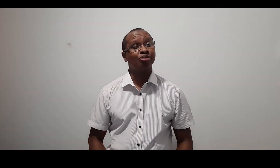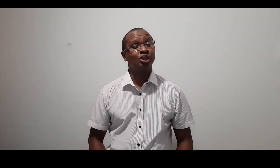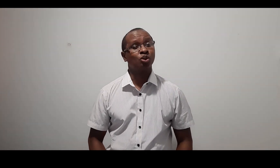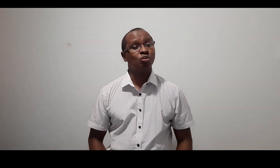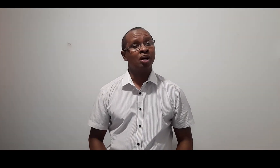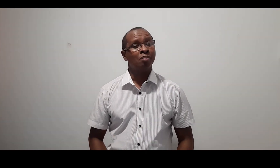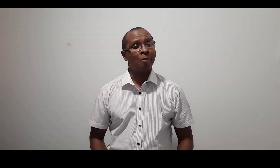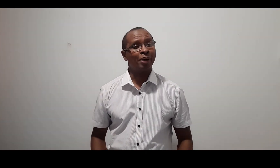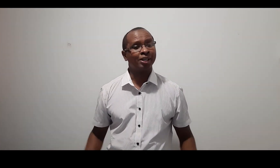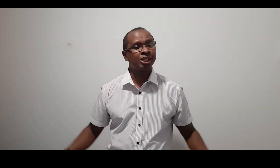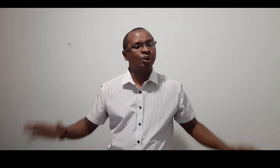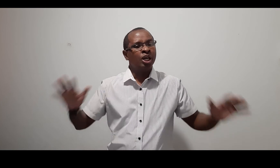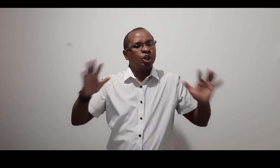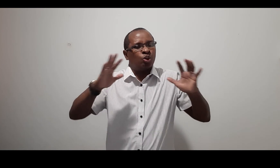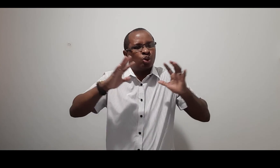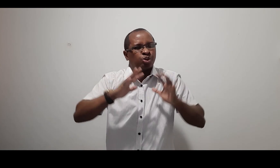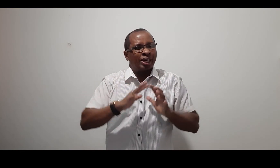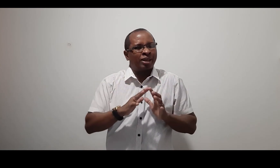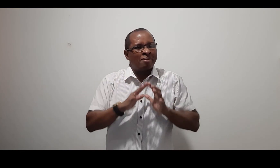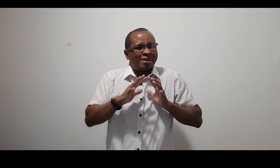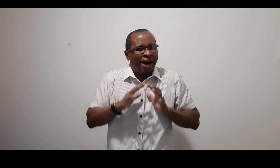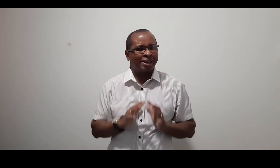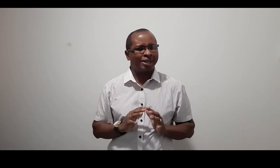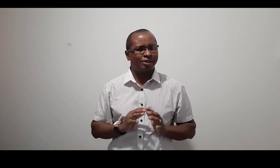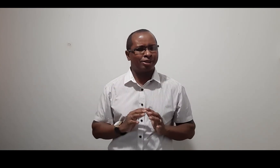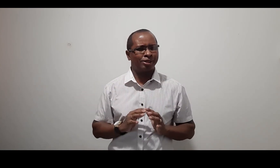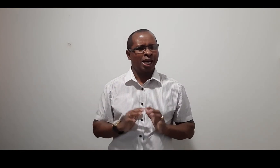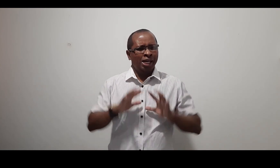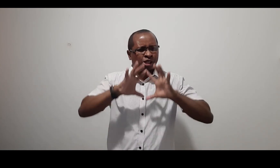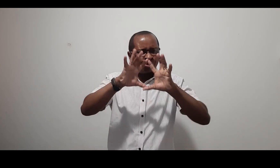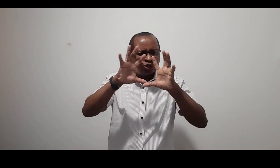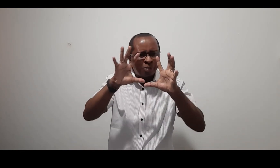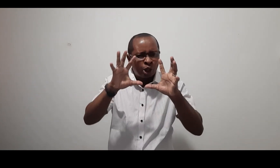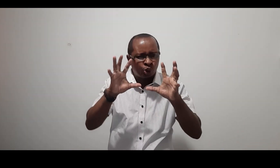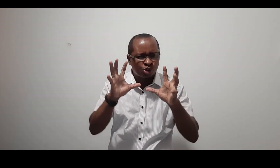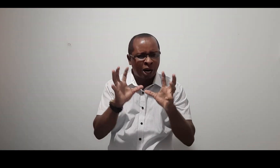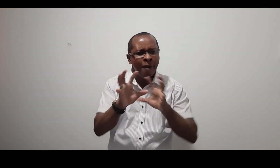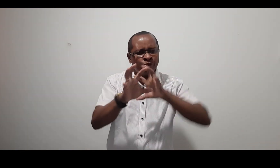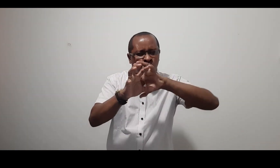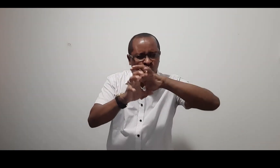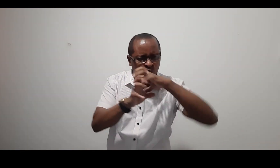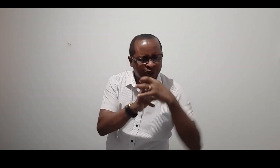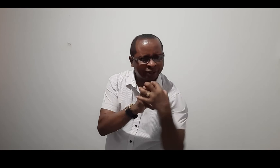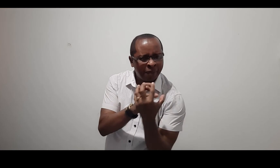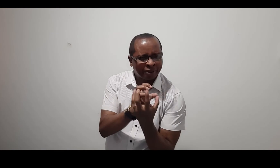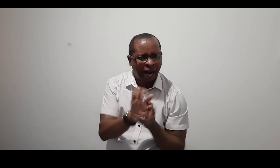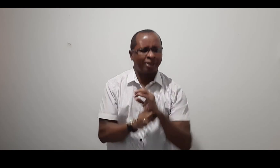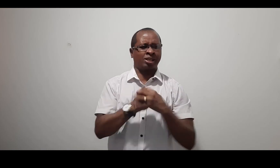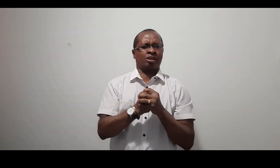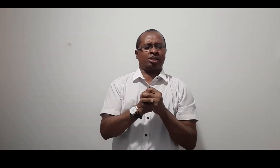7:17 no mampianatra zany hoe ny diovina tamy rano Kristy sika, zany fo maloto zany no diovina tamy rano Kristy